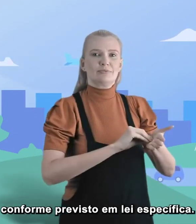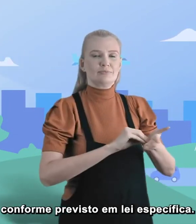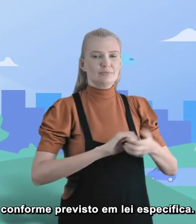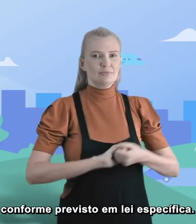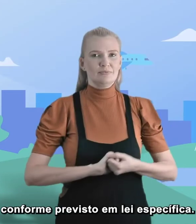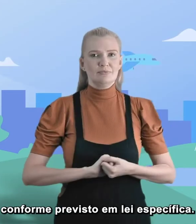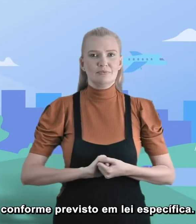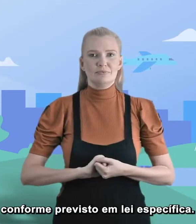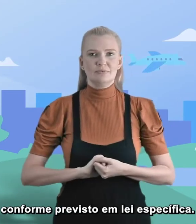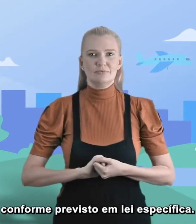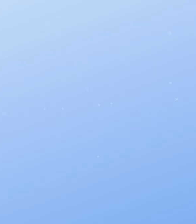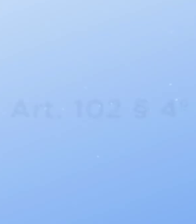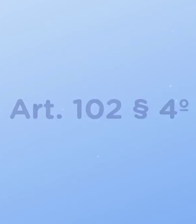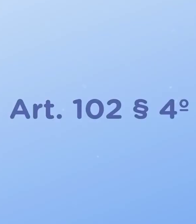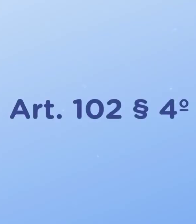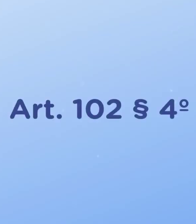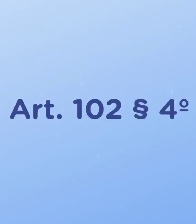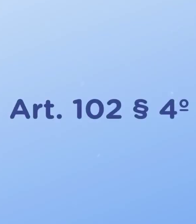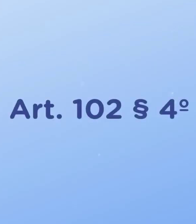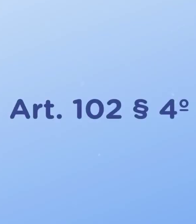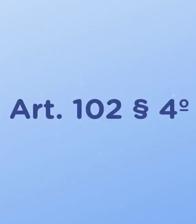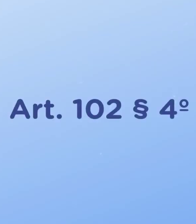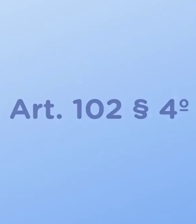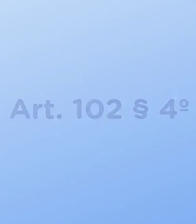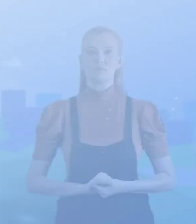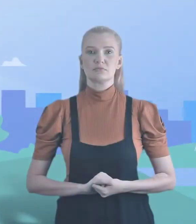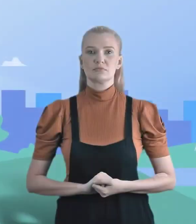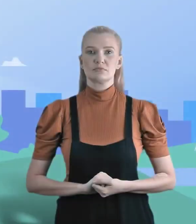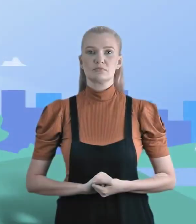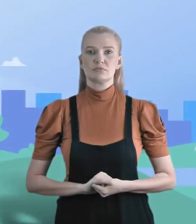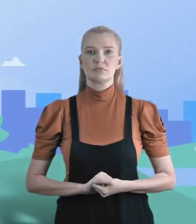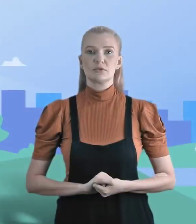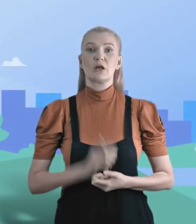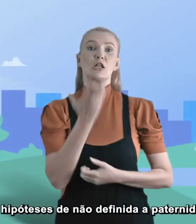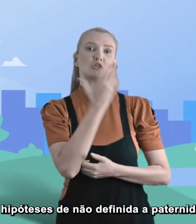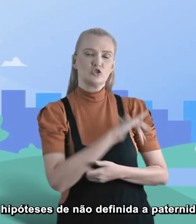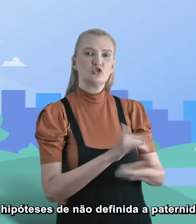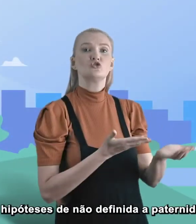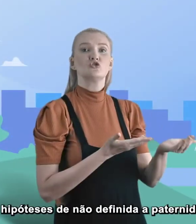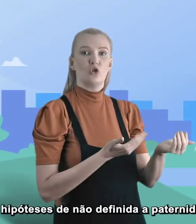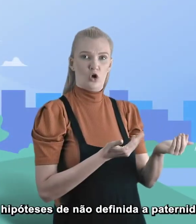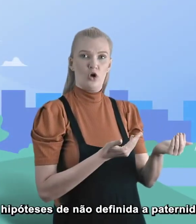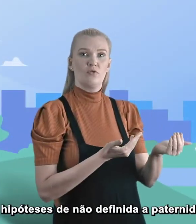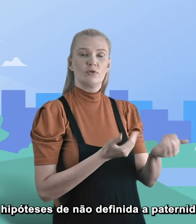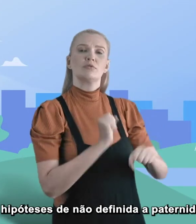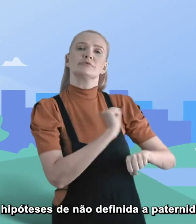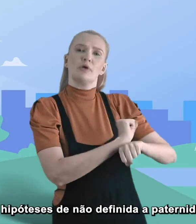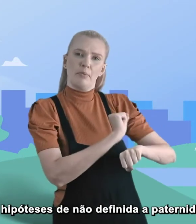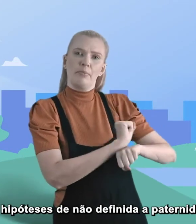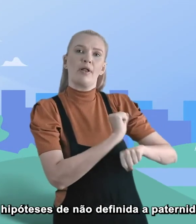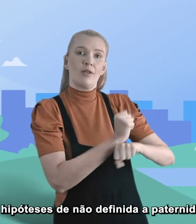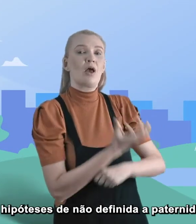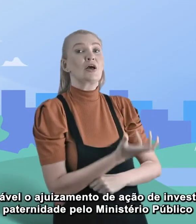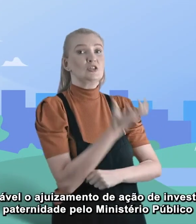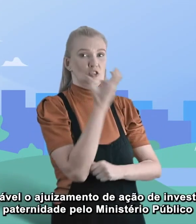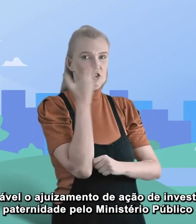específica. Artigo 102, parágrafo 4º. Nas hipóteses de não definida a paternidade, é